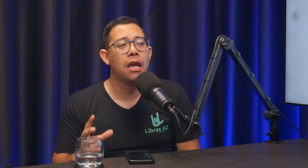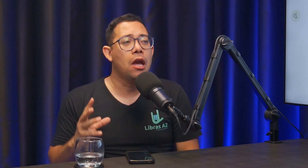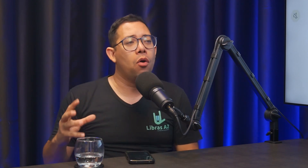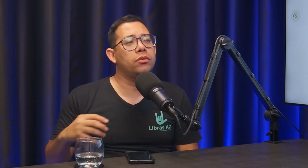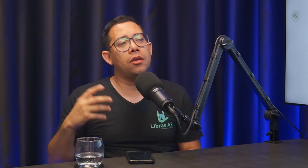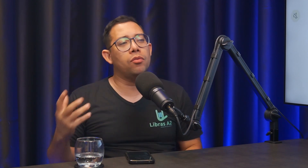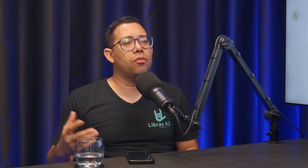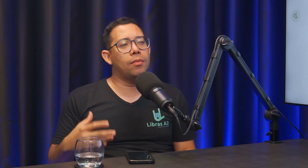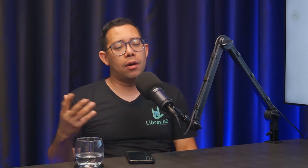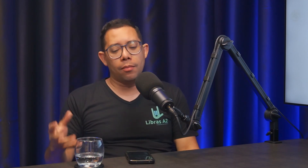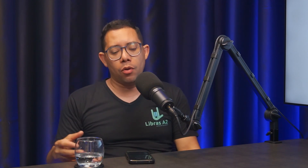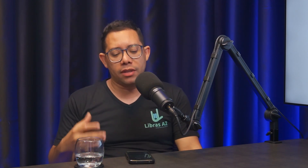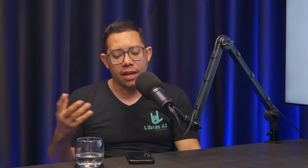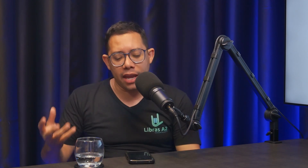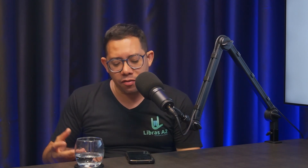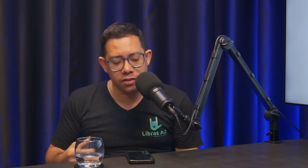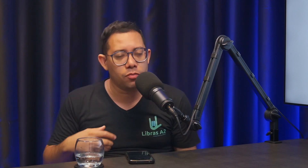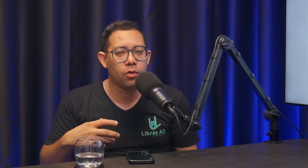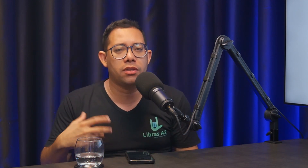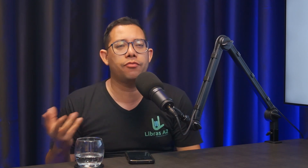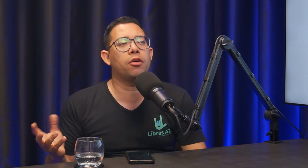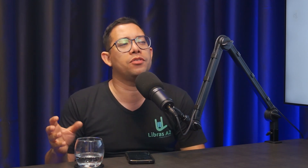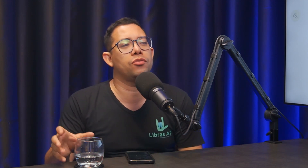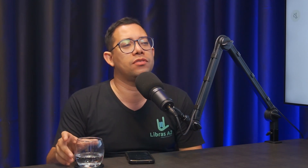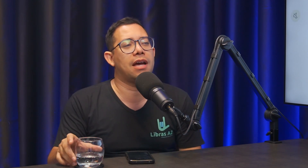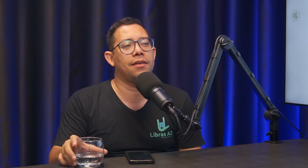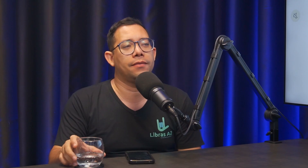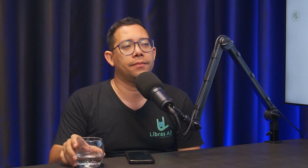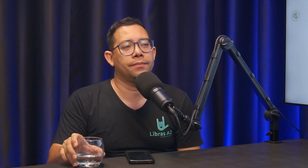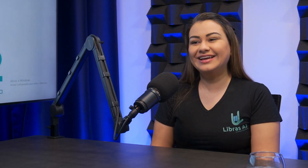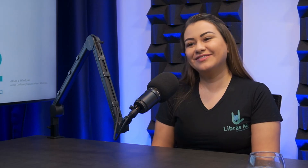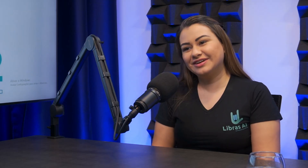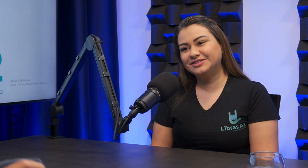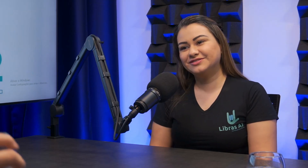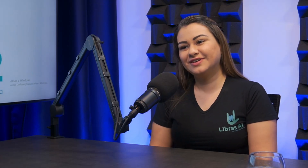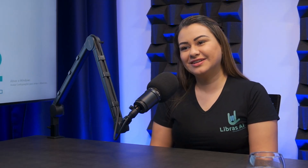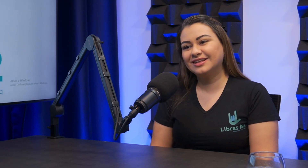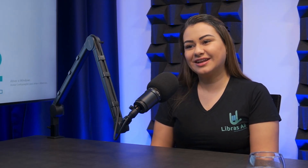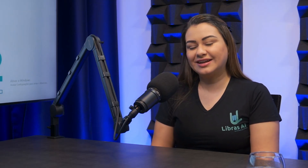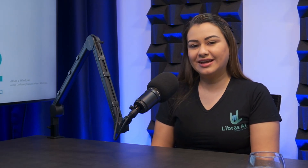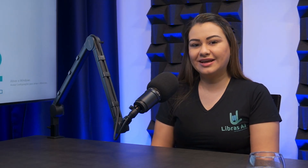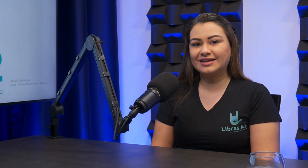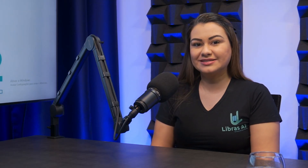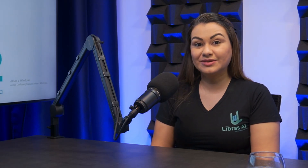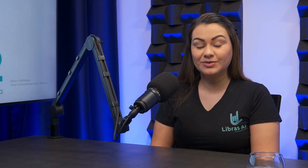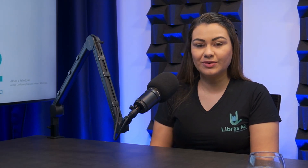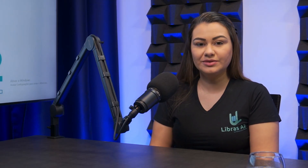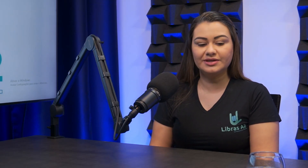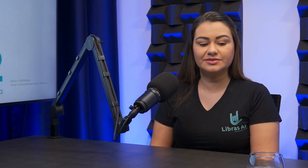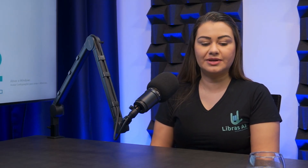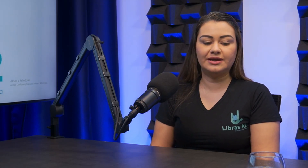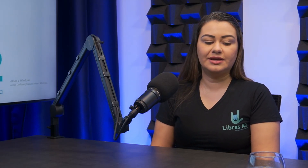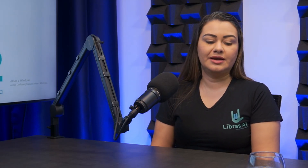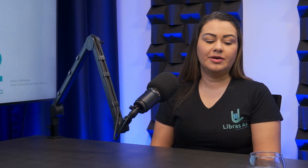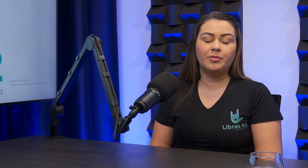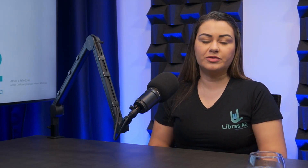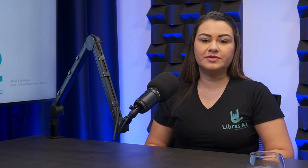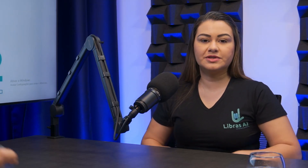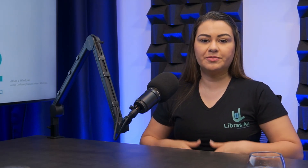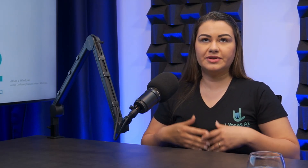Ou tem uma outra ênfase, uma outra forma de usar? Sim, aí a gente vai entrar na questão do contexto, né? Eu posso fazer, por